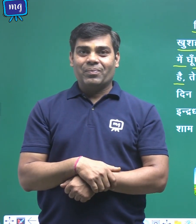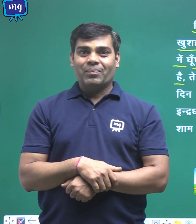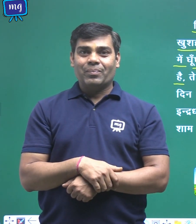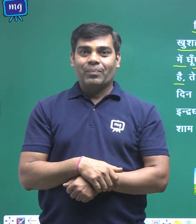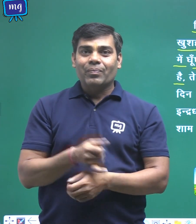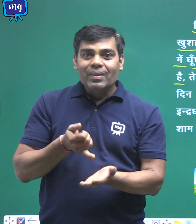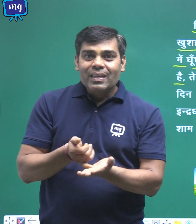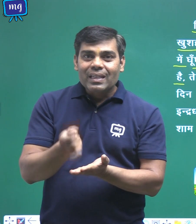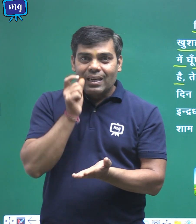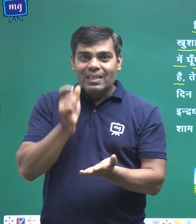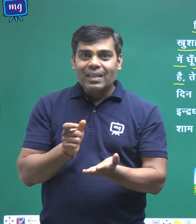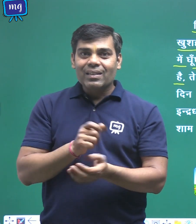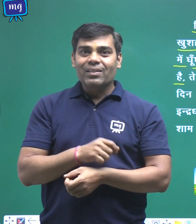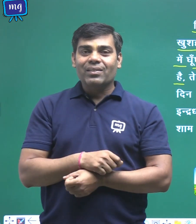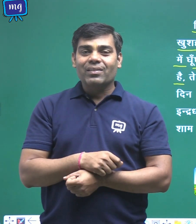किसान